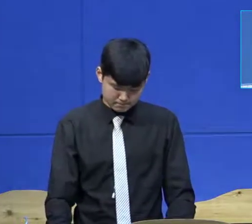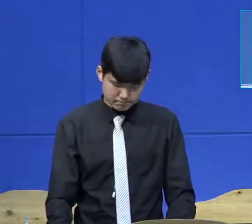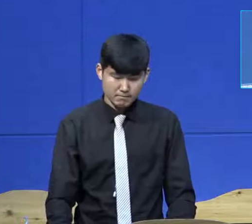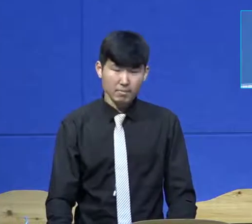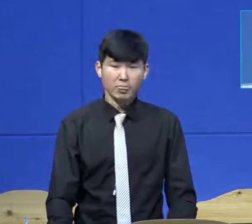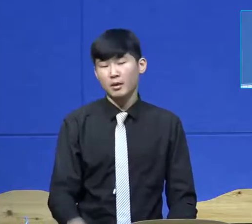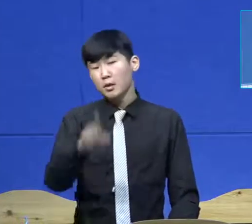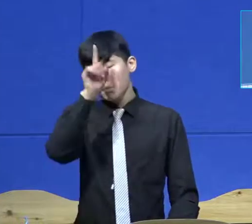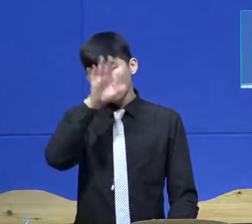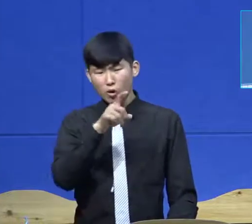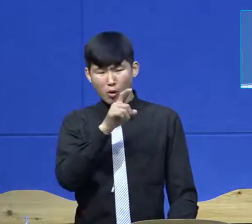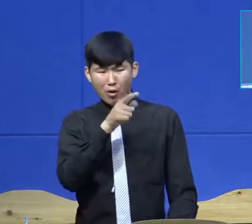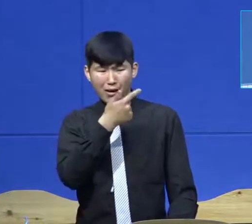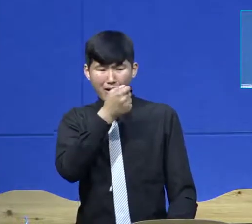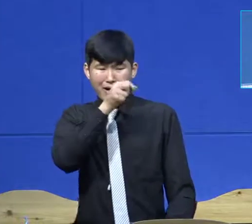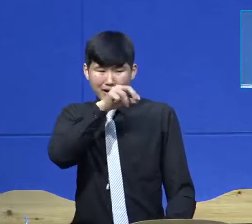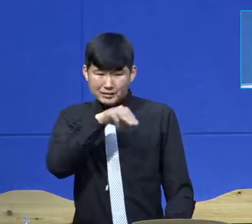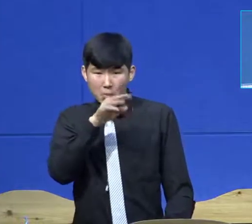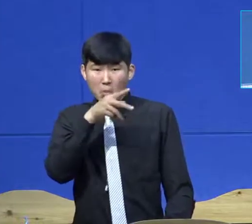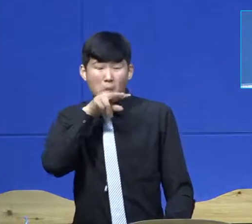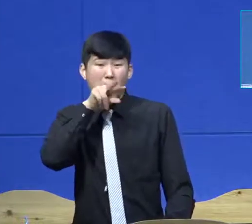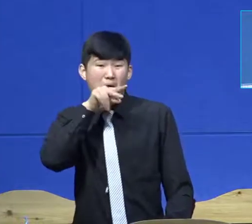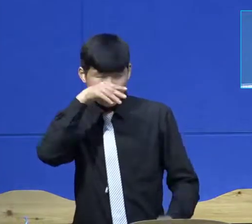Бурхан хортой галтан могонуудыг явуулаад